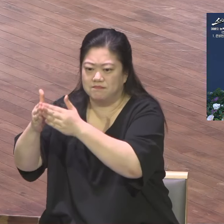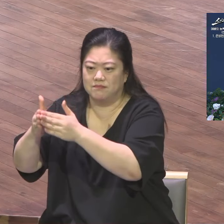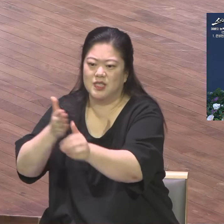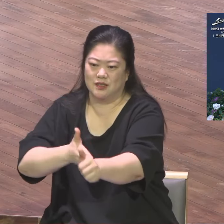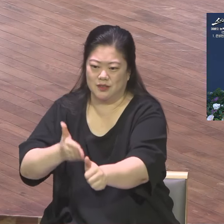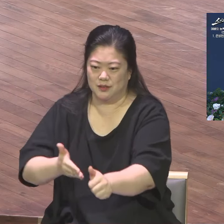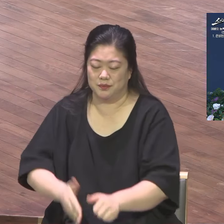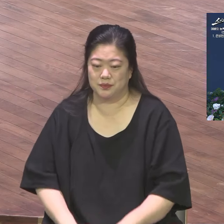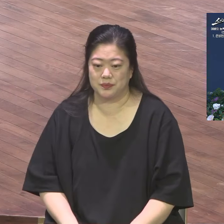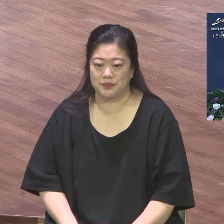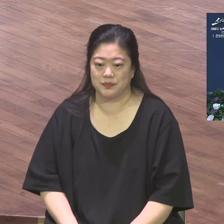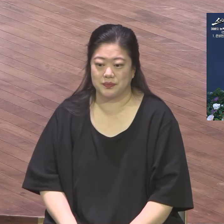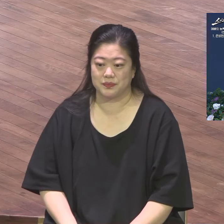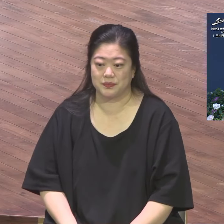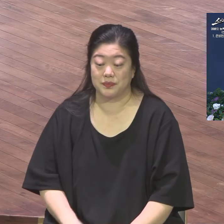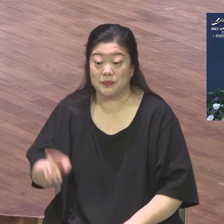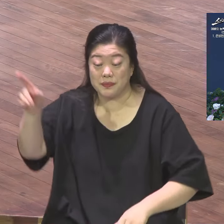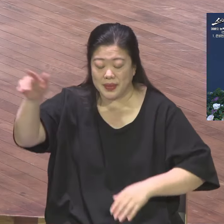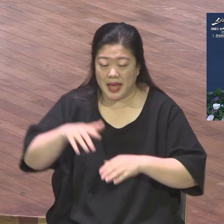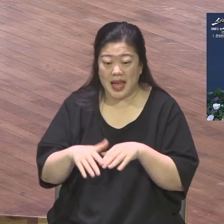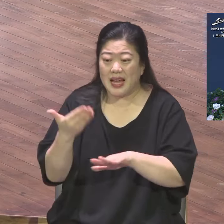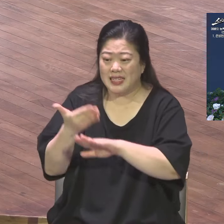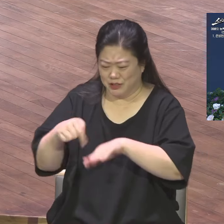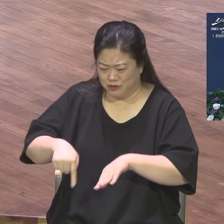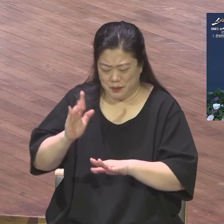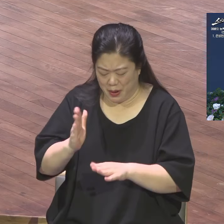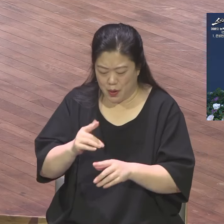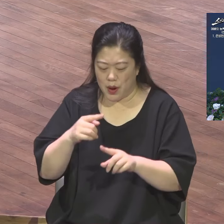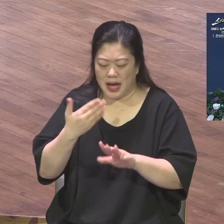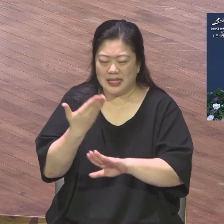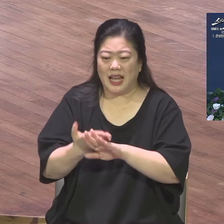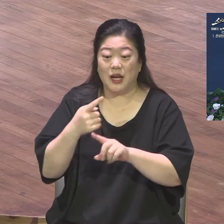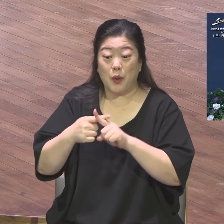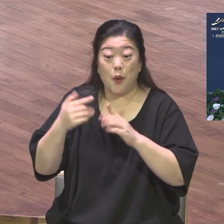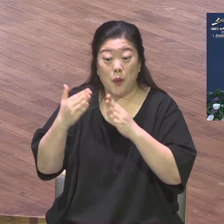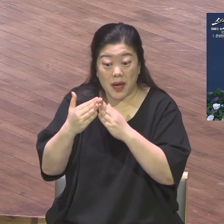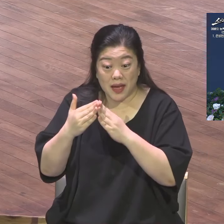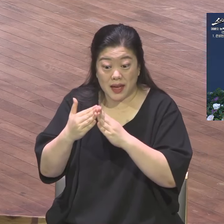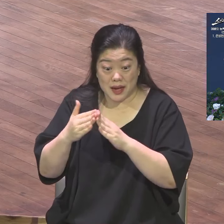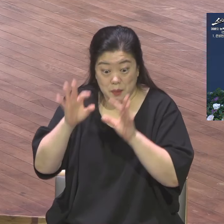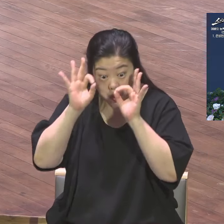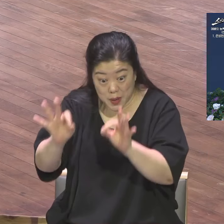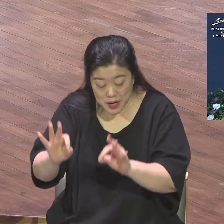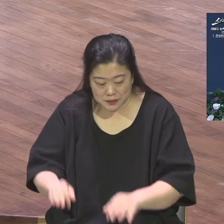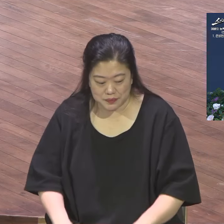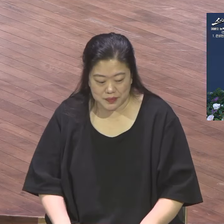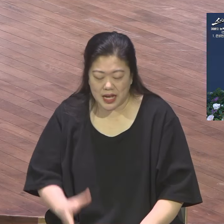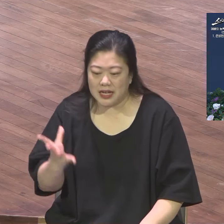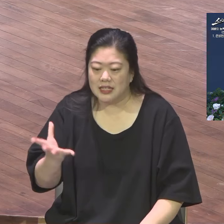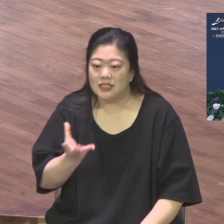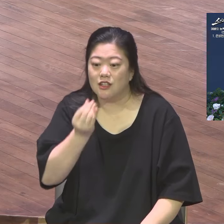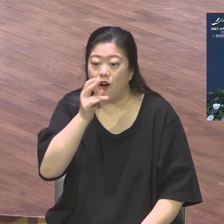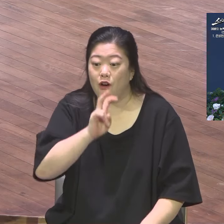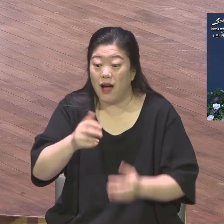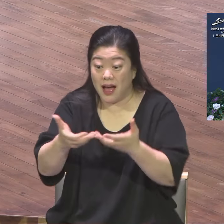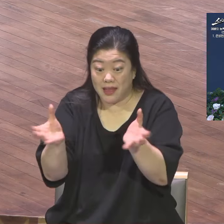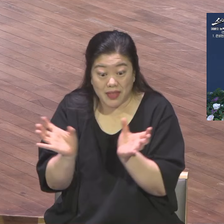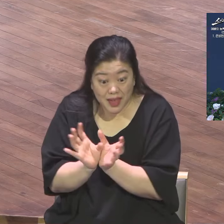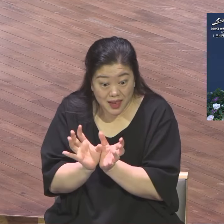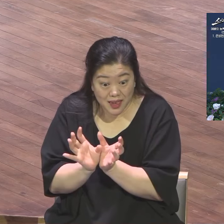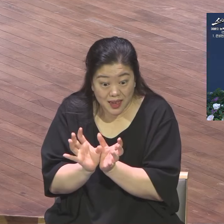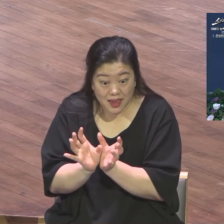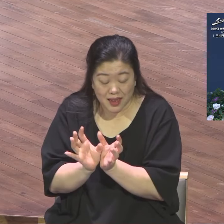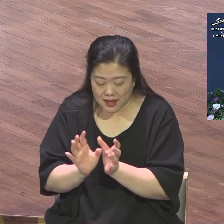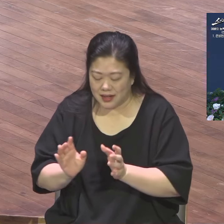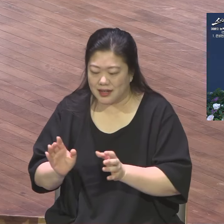일반 교회는요, 찬양대요, 연습한다고 진을 다 뺍니다. 한 시간 전에 연습,